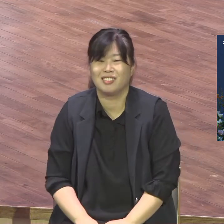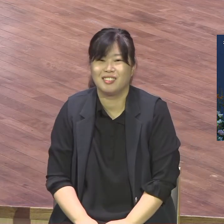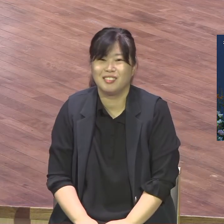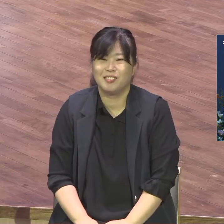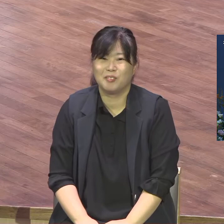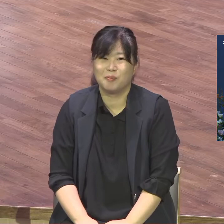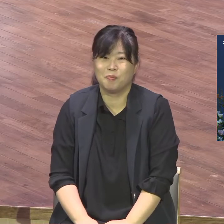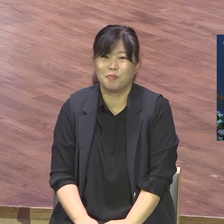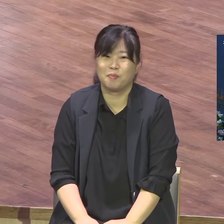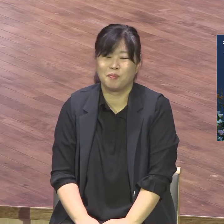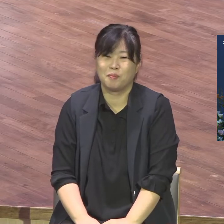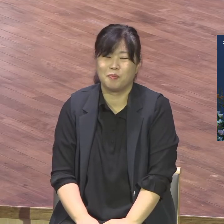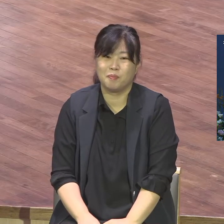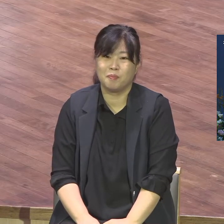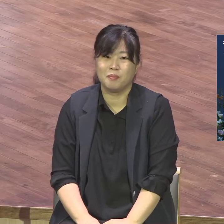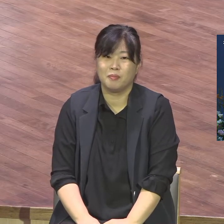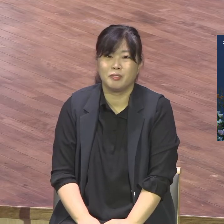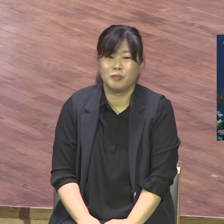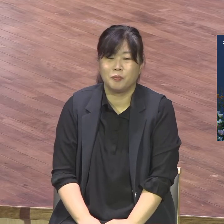하게 했습니다.